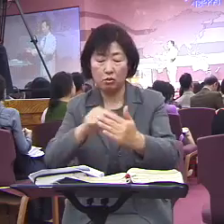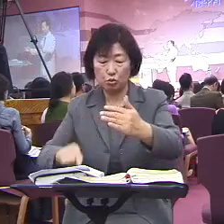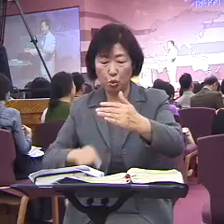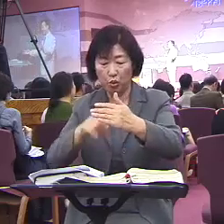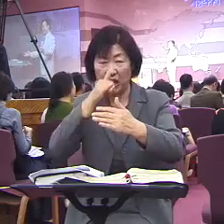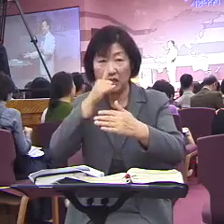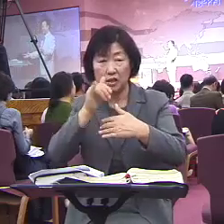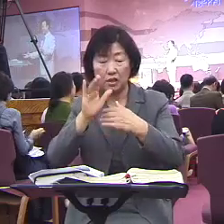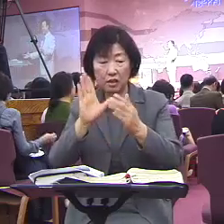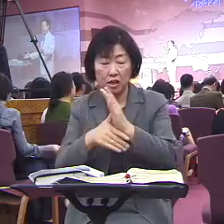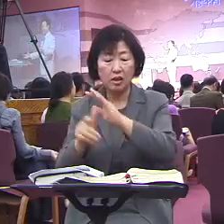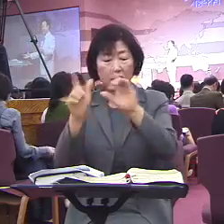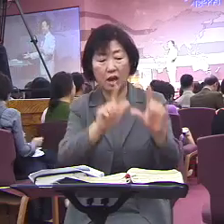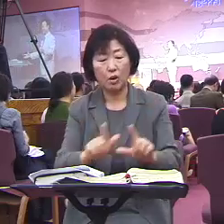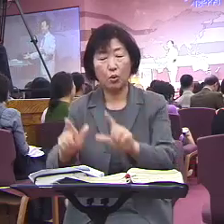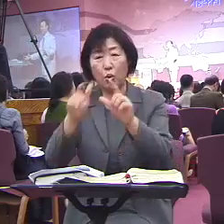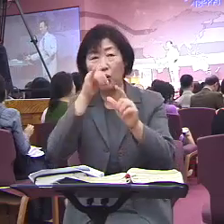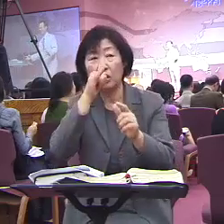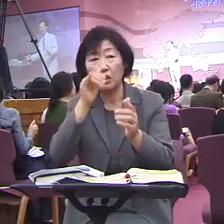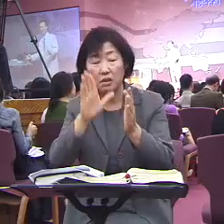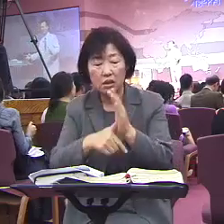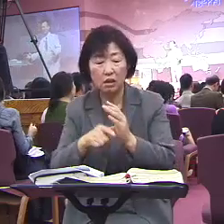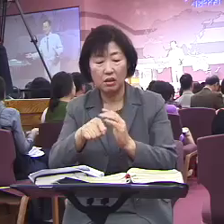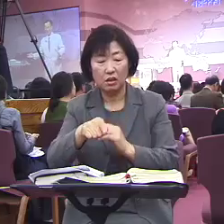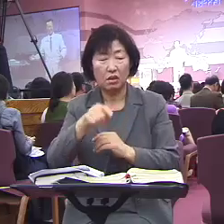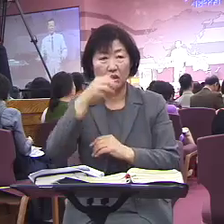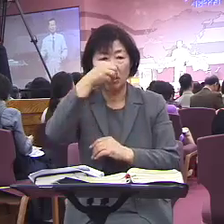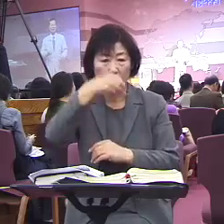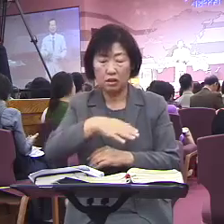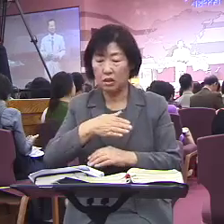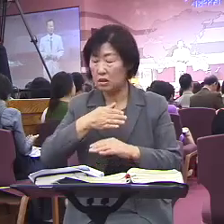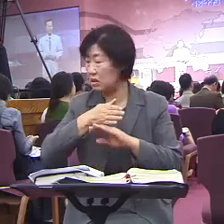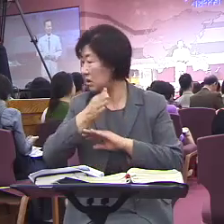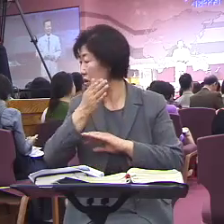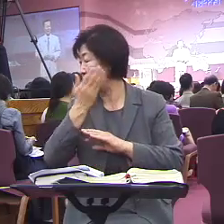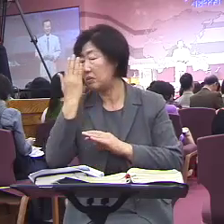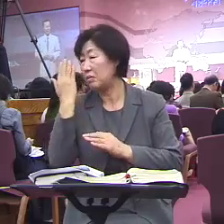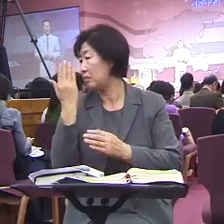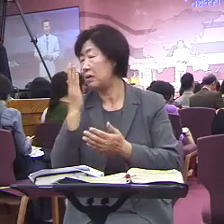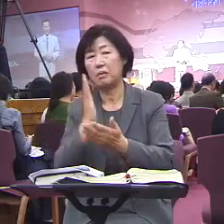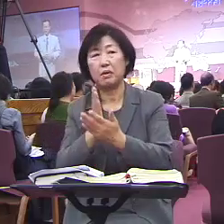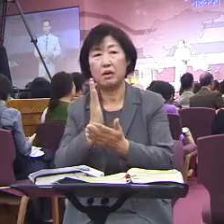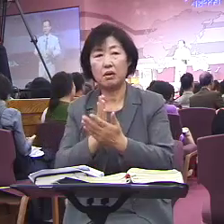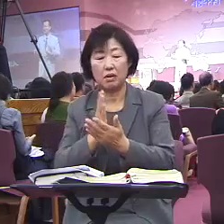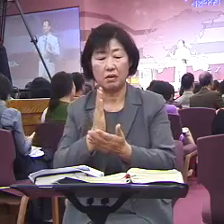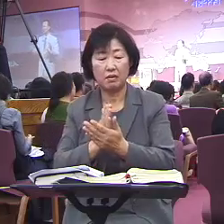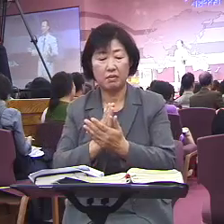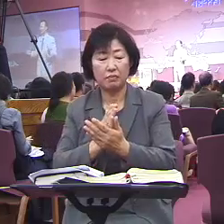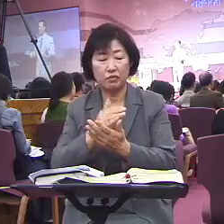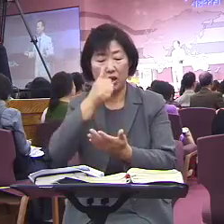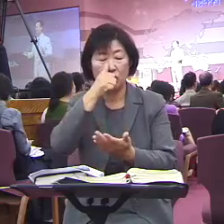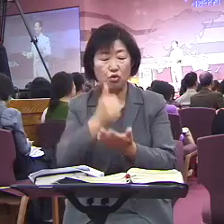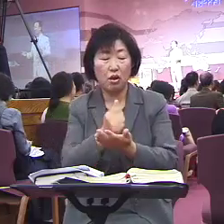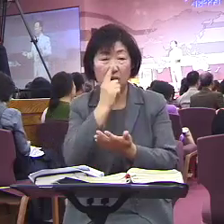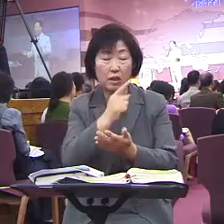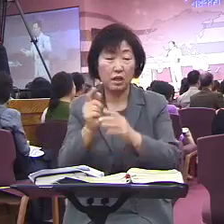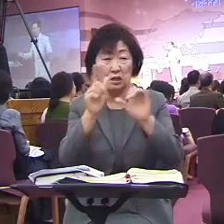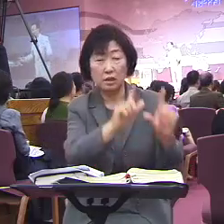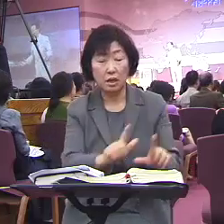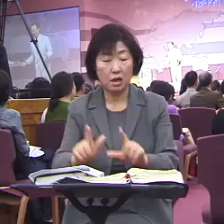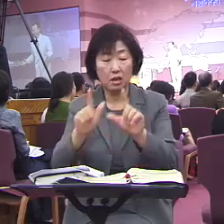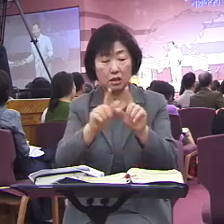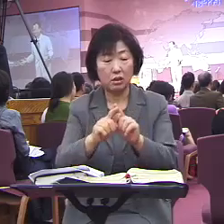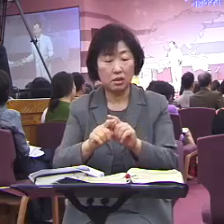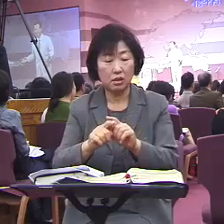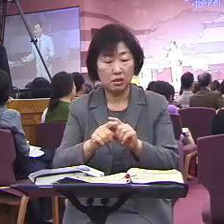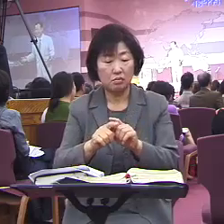죄악 속에서 살고 있을 때에 그것을 그냥 지나치지 말라는 것입니다. 왜냐하면 죄악 속에 사는 것은 신이